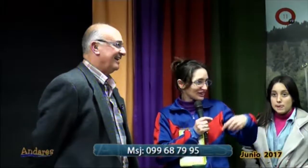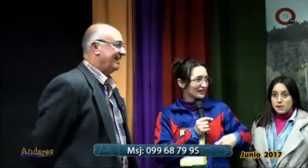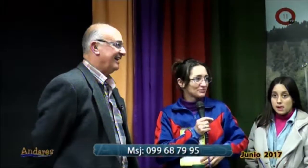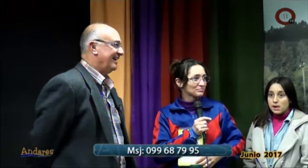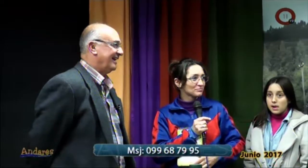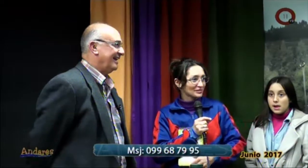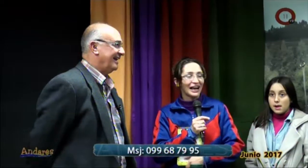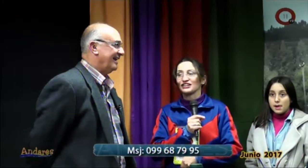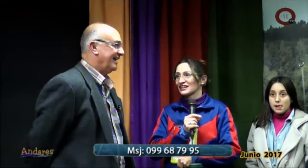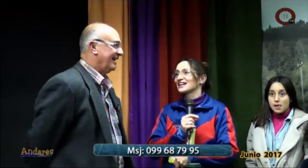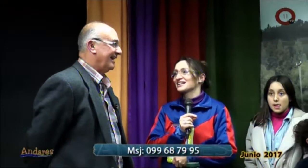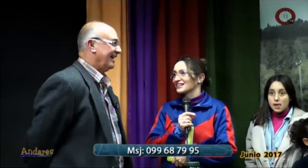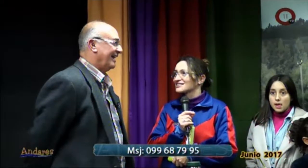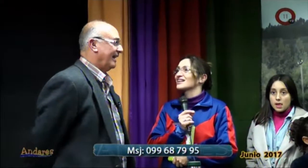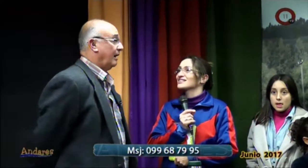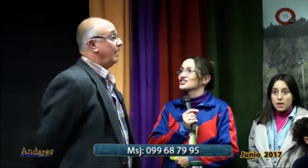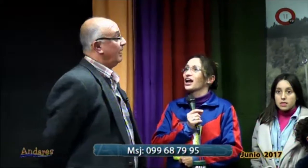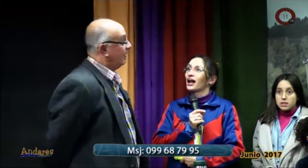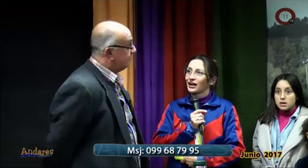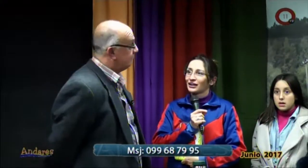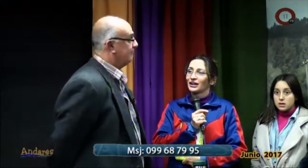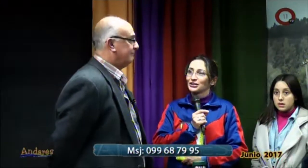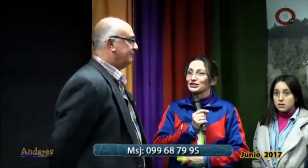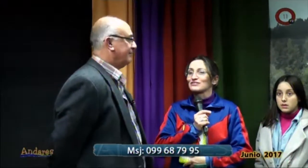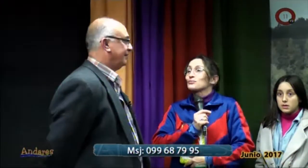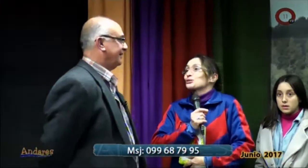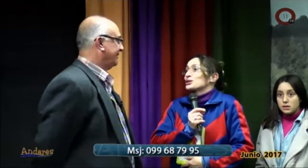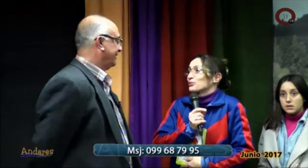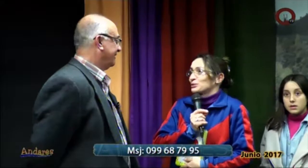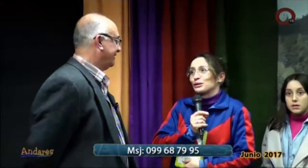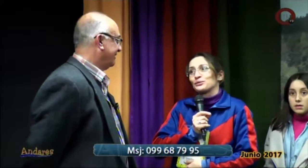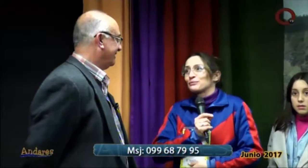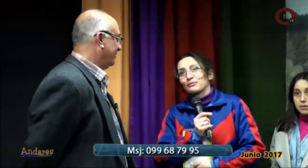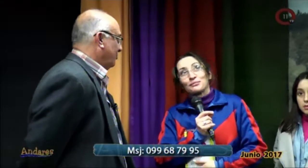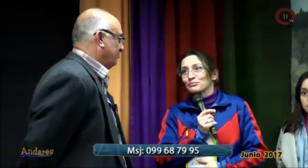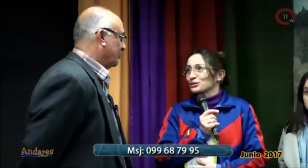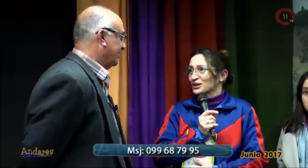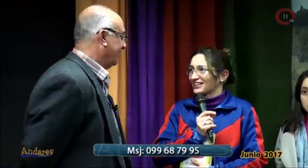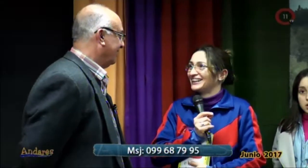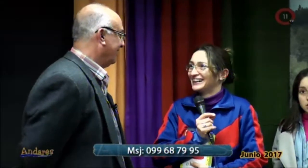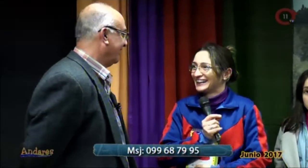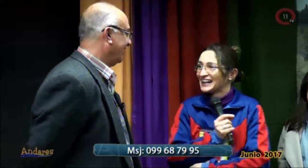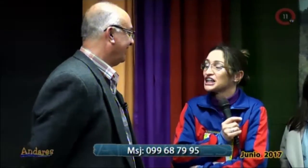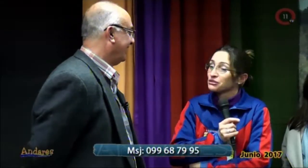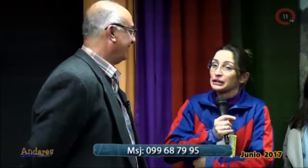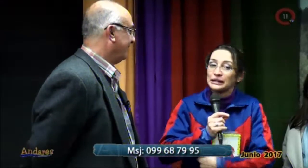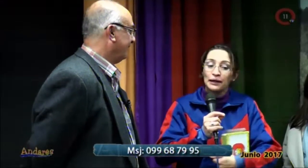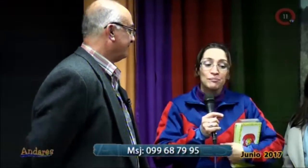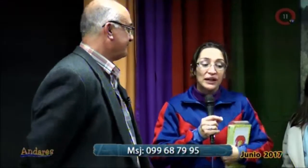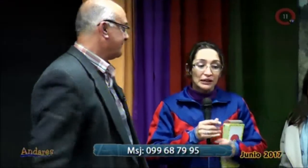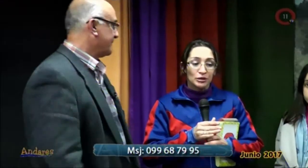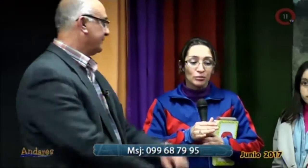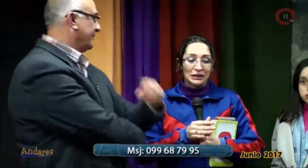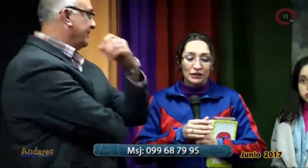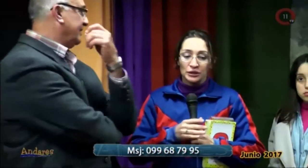Otra Ahora desde la intendencia Ah La intendencia de Montevideo El palo de Montevideo No, en realidad